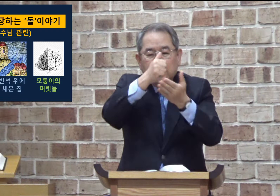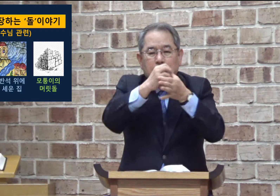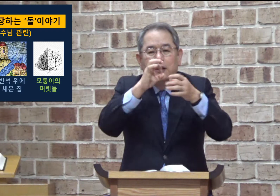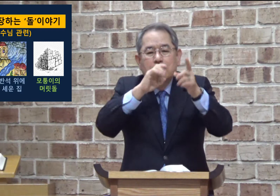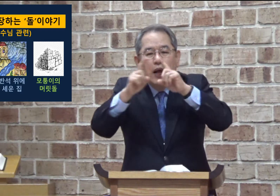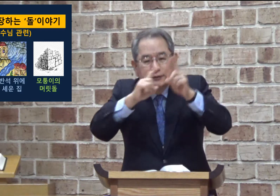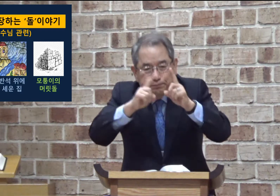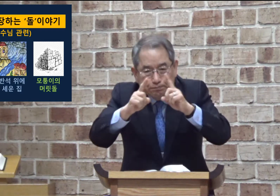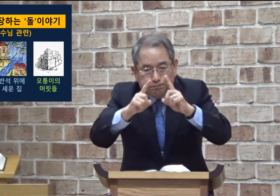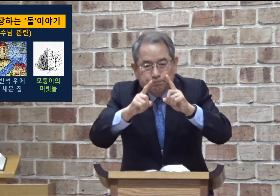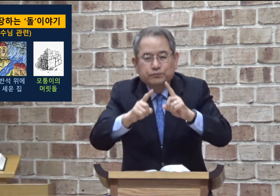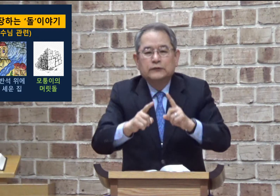사람은 복이 있다.